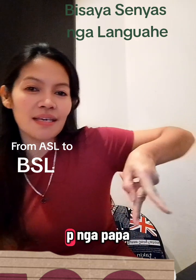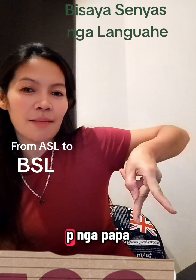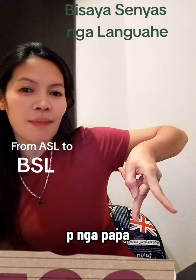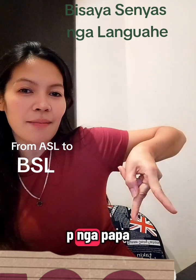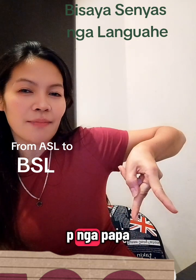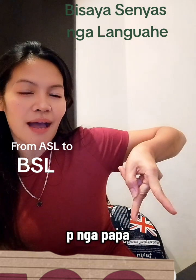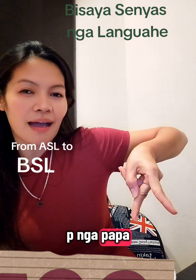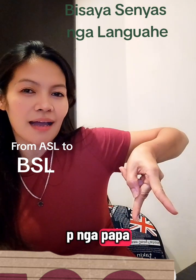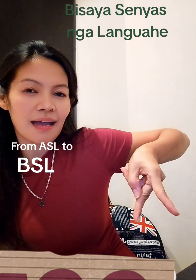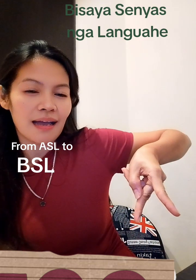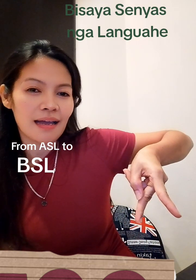nga papa.